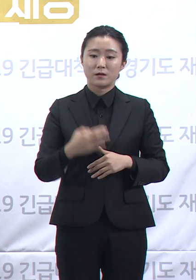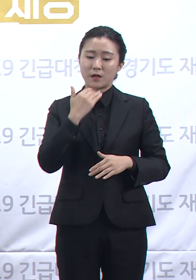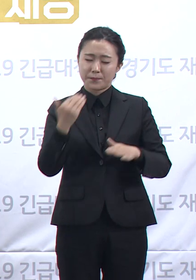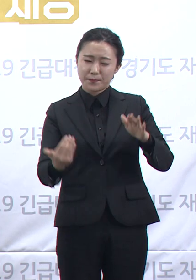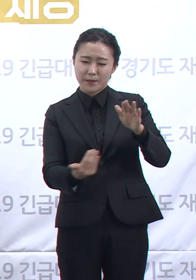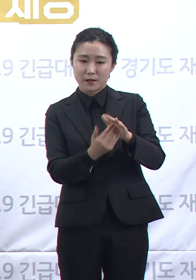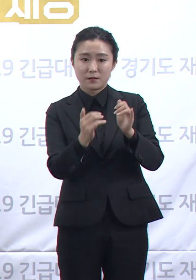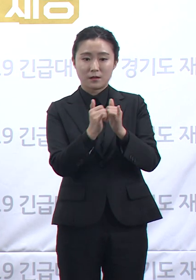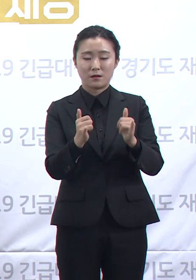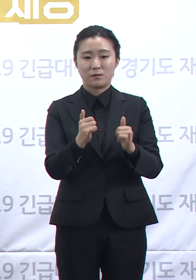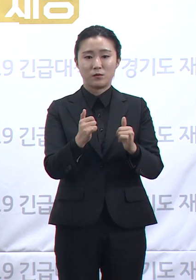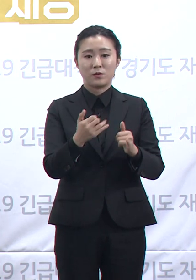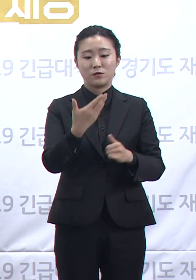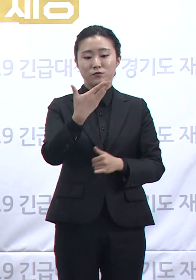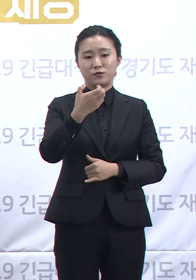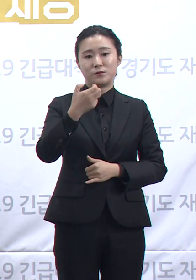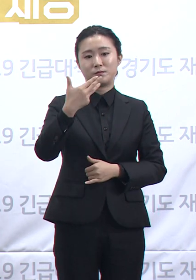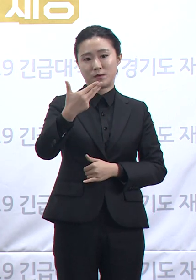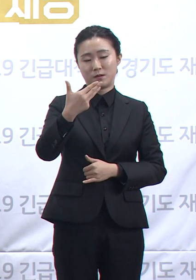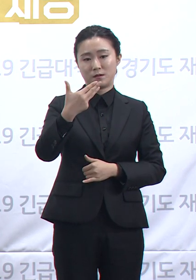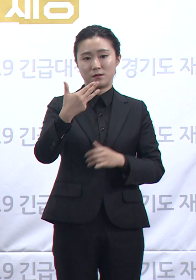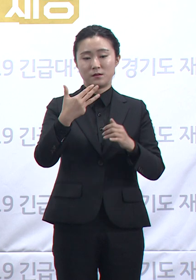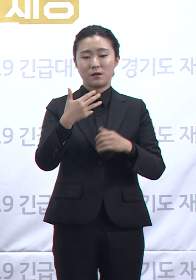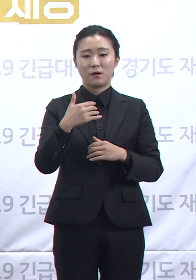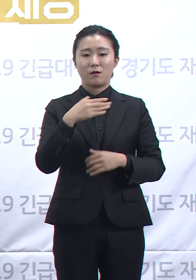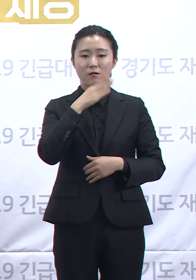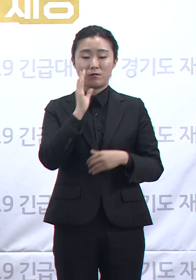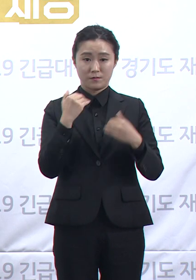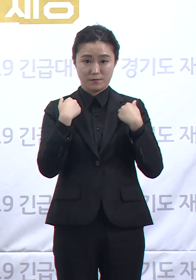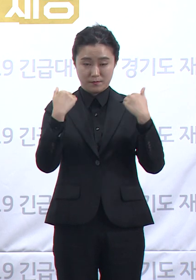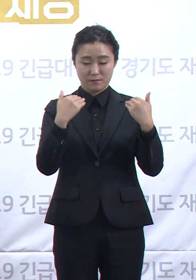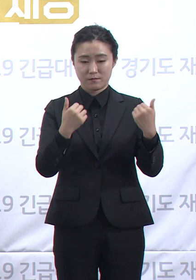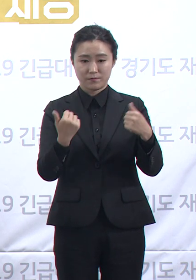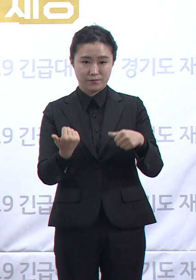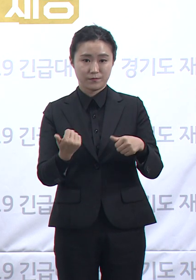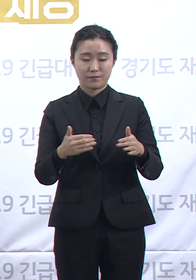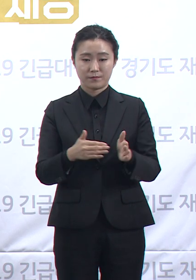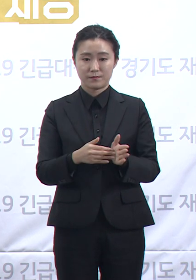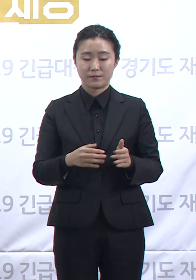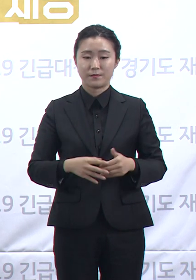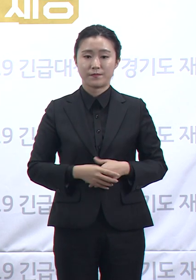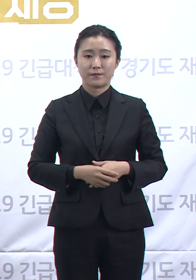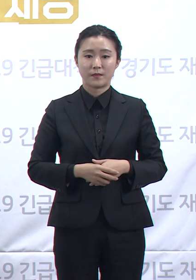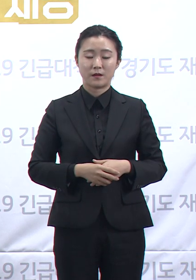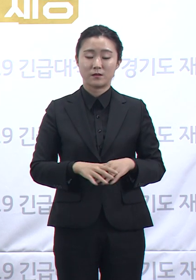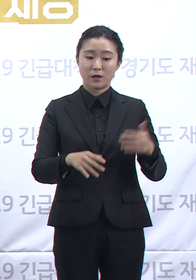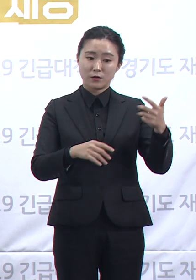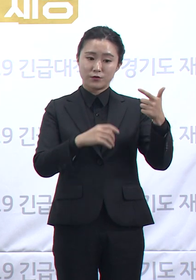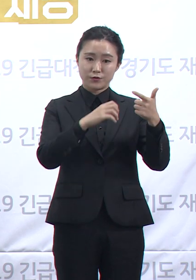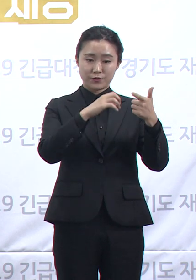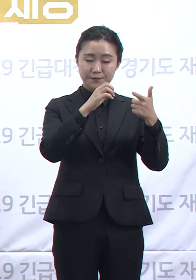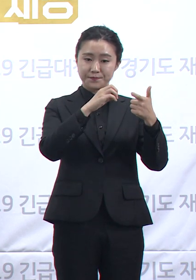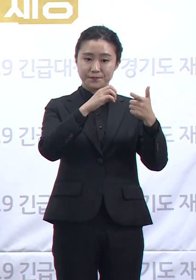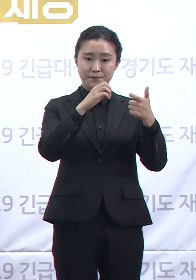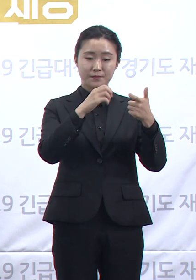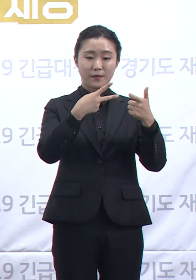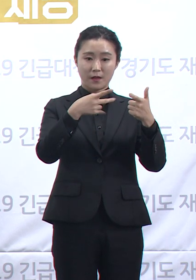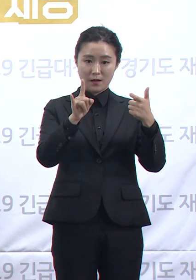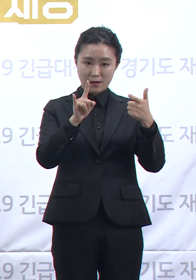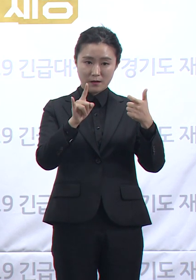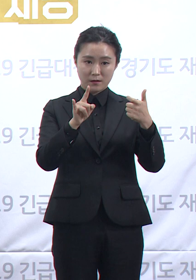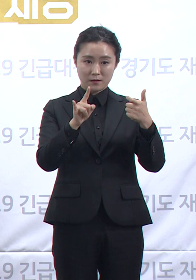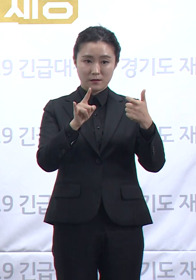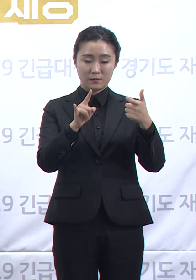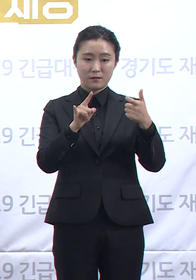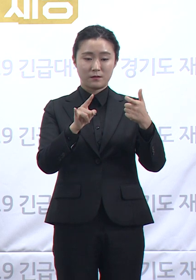사망자는 98세 어르신이었습니다. 단순 계산 치명률을 보면 60대가 0.9%,